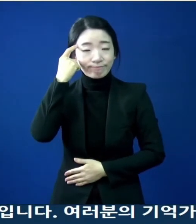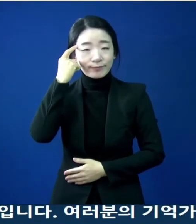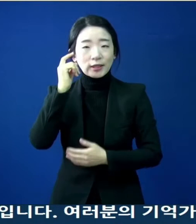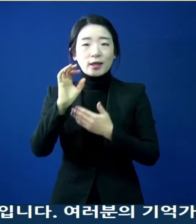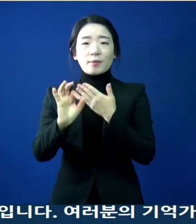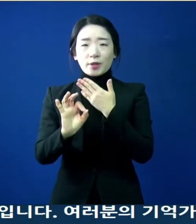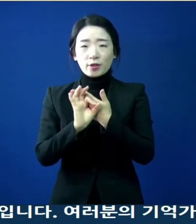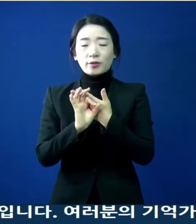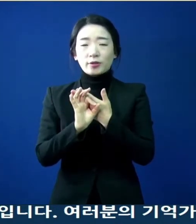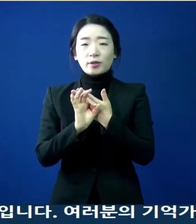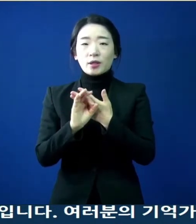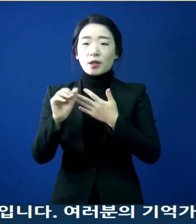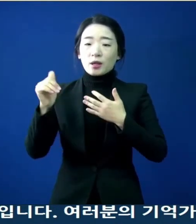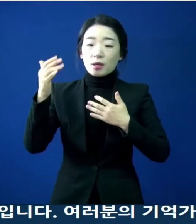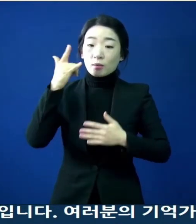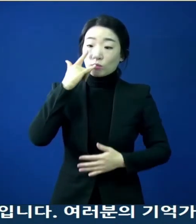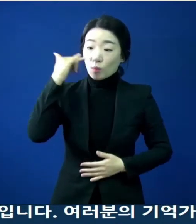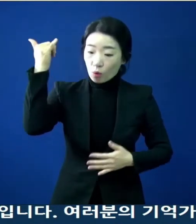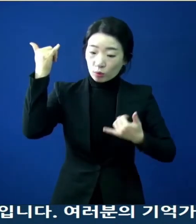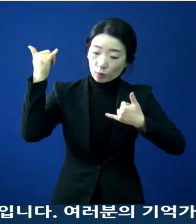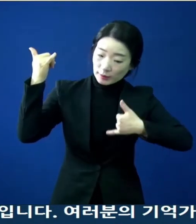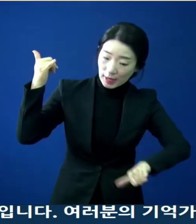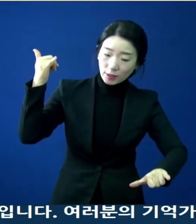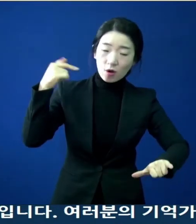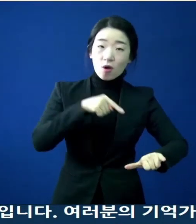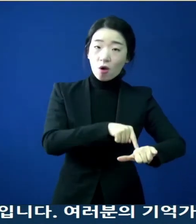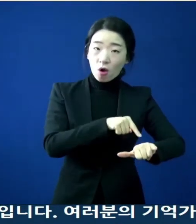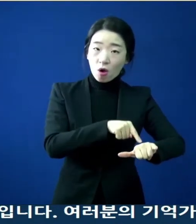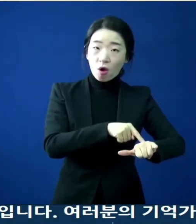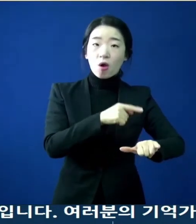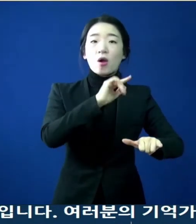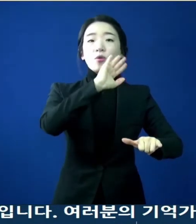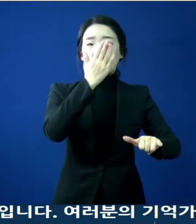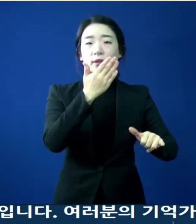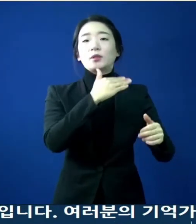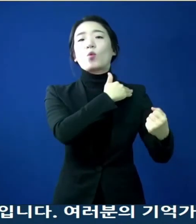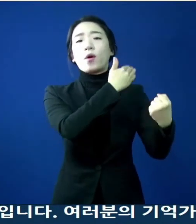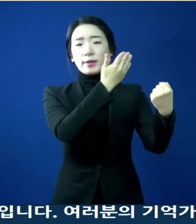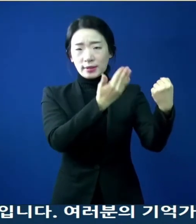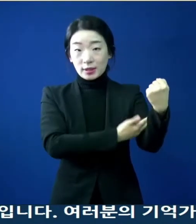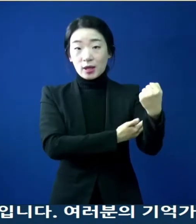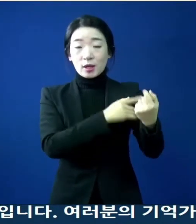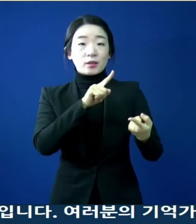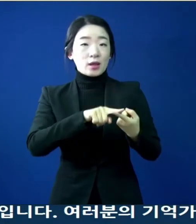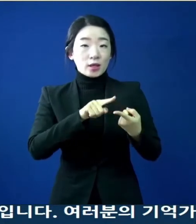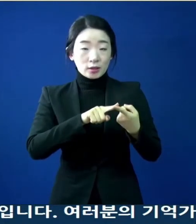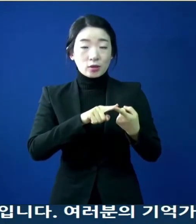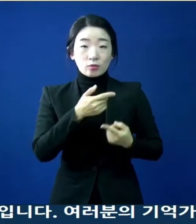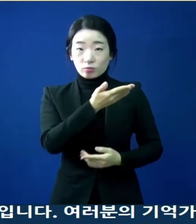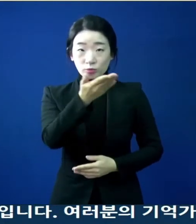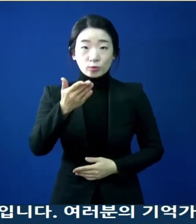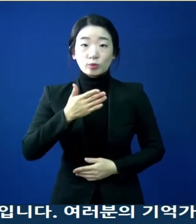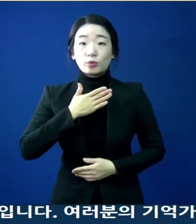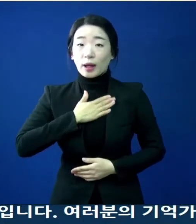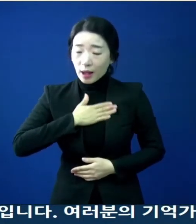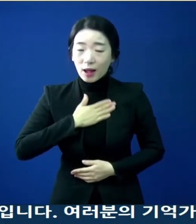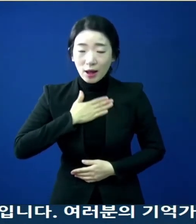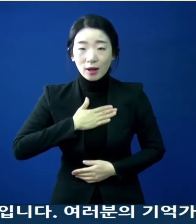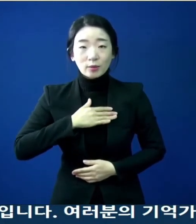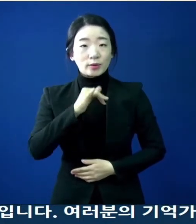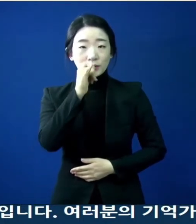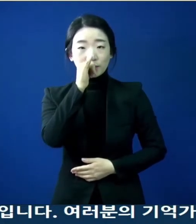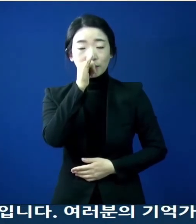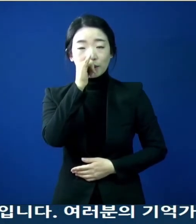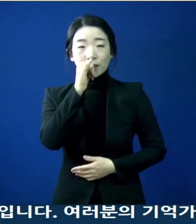되는 권세가 얼마나 중요한지를 깨달을 수 있습니다. 자녀가 되는 권세에 대해서 믿음 생활을 제법